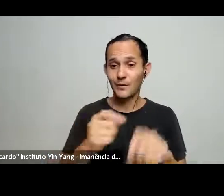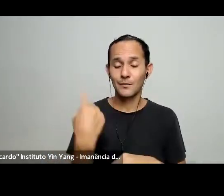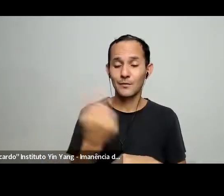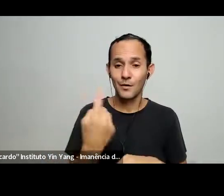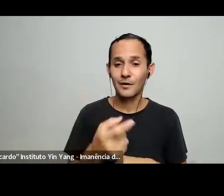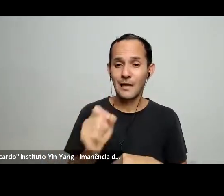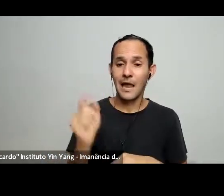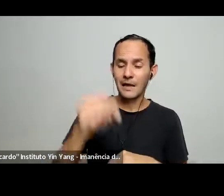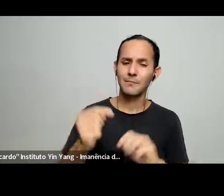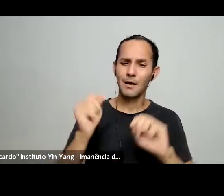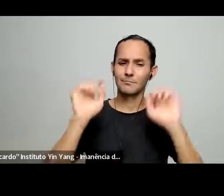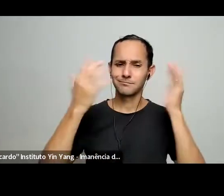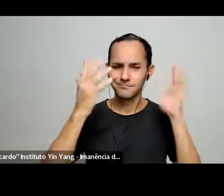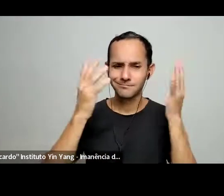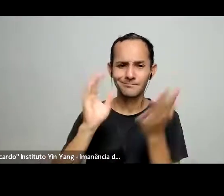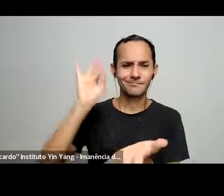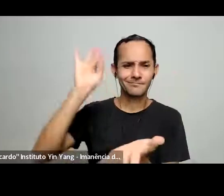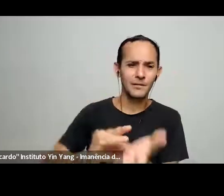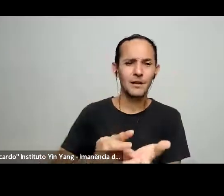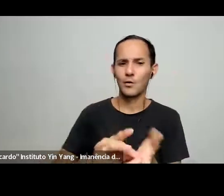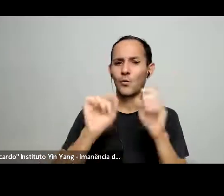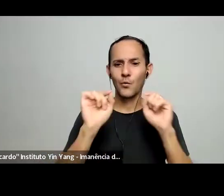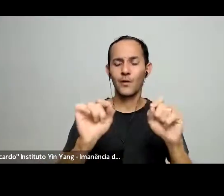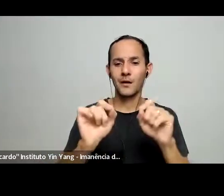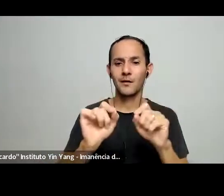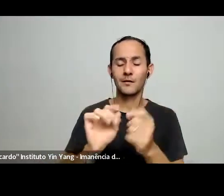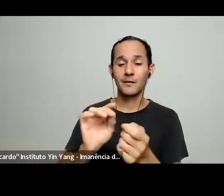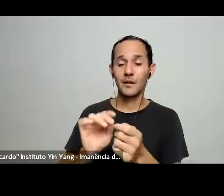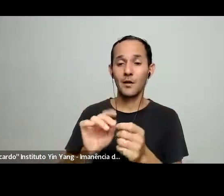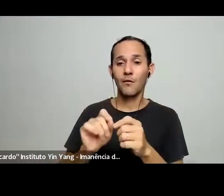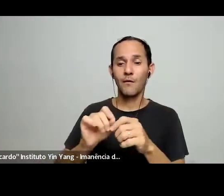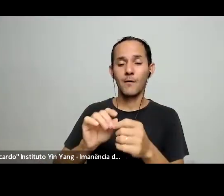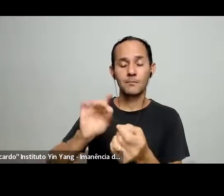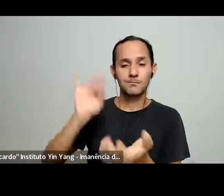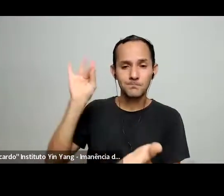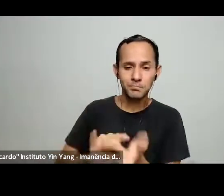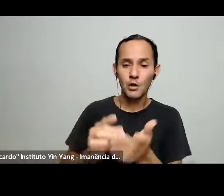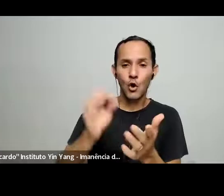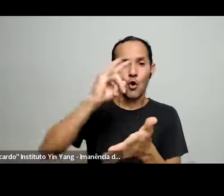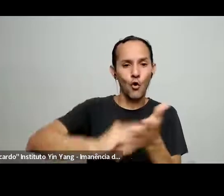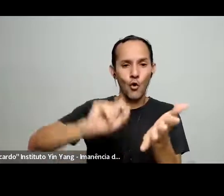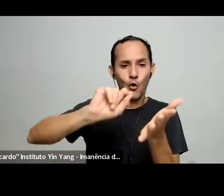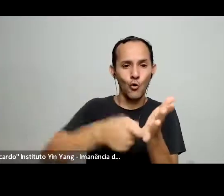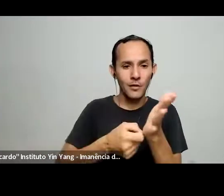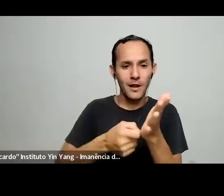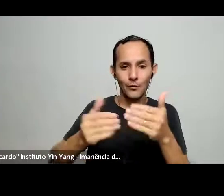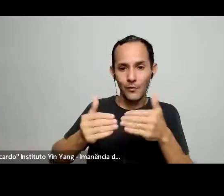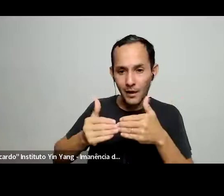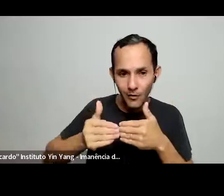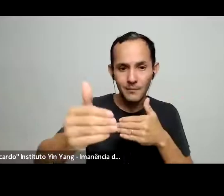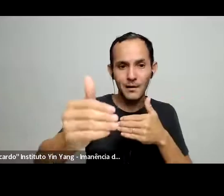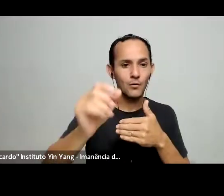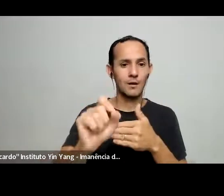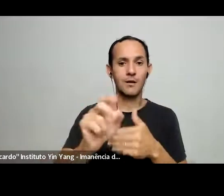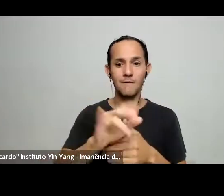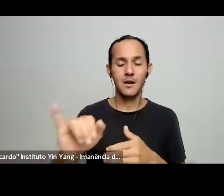para celebrar realmente a formalização desse contrato, que a partir de agora vai